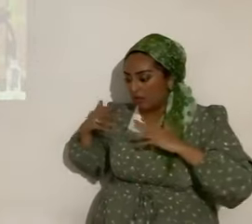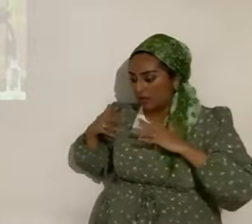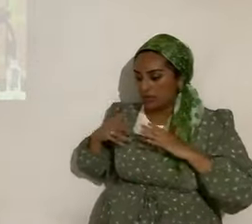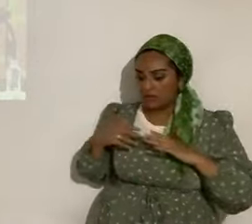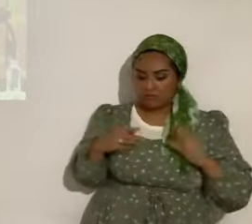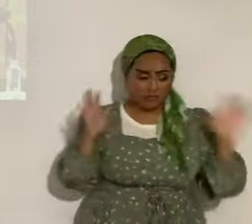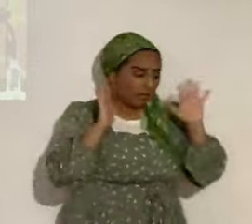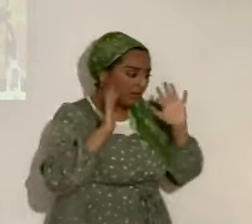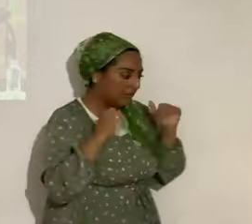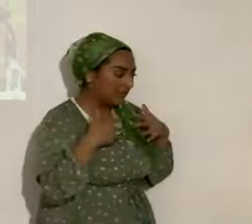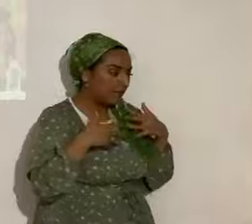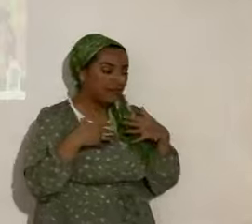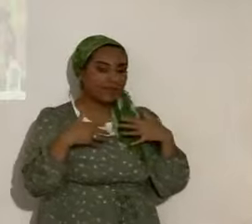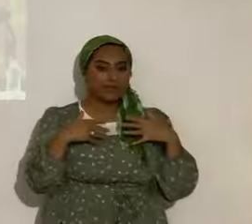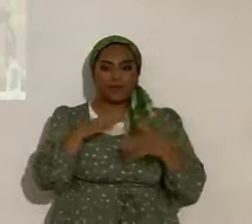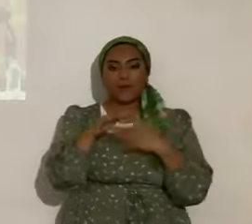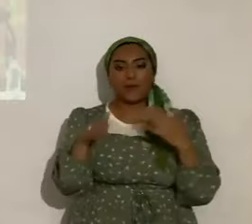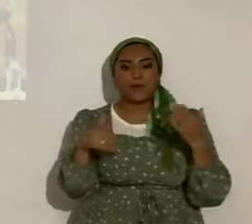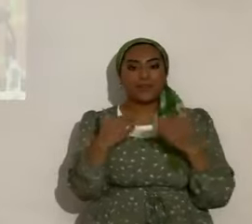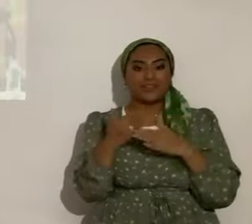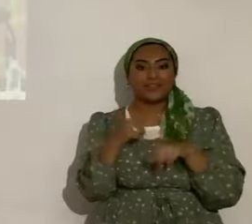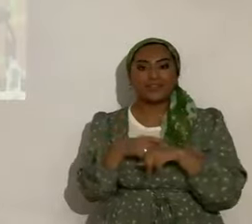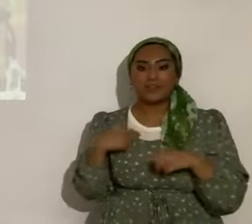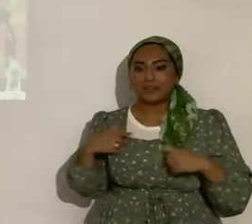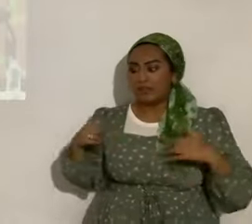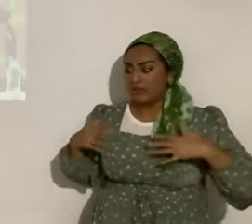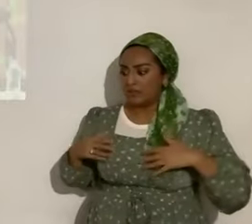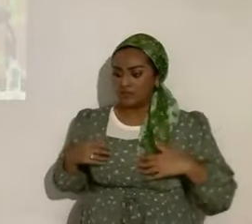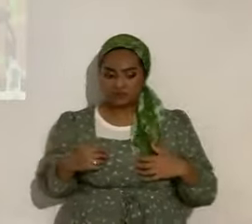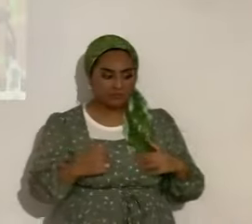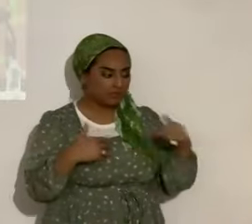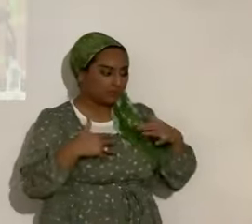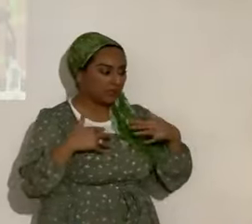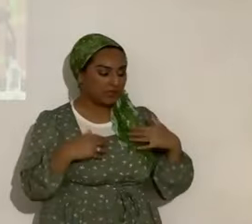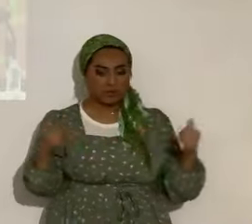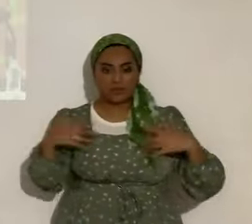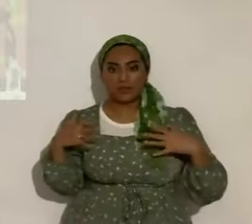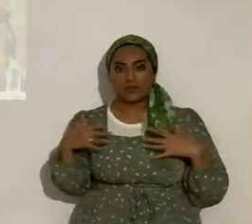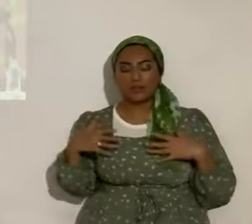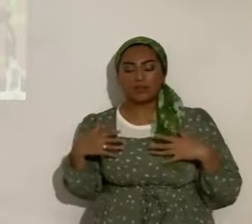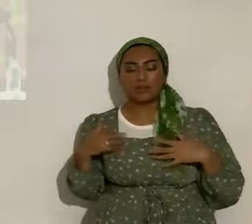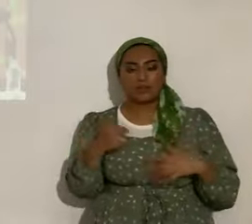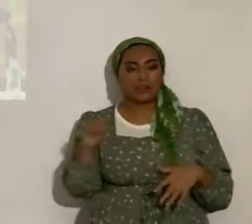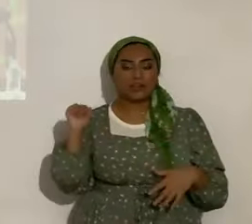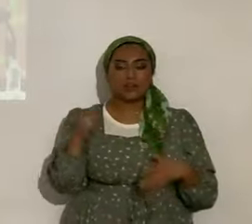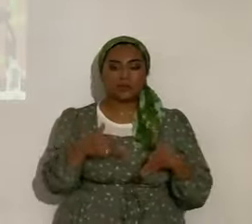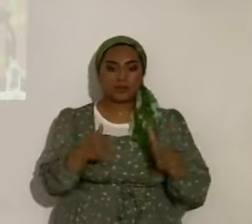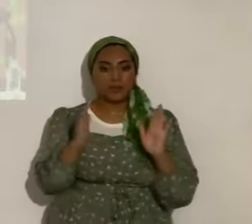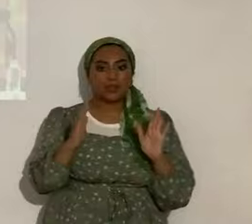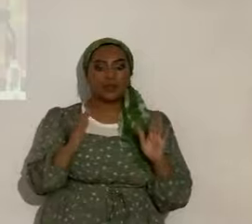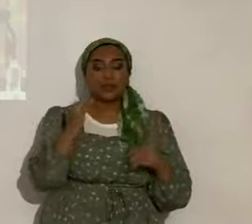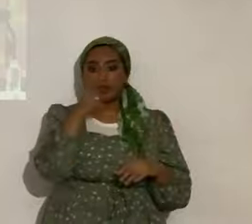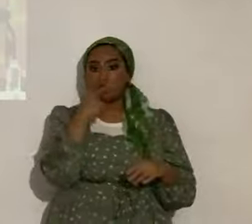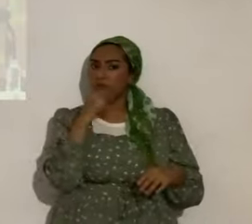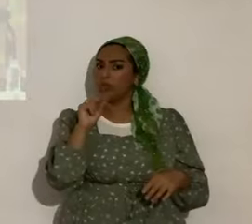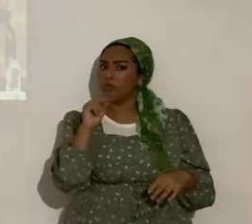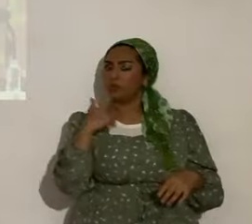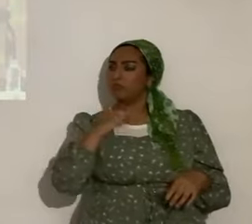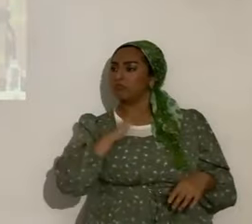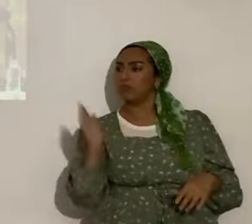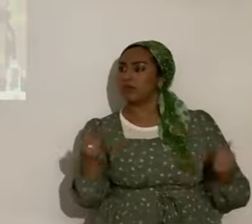hay esto, etc. Todo el tiempo estamos asustados de alguna manera, de alguna manera. Aquel que me diga, no es cierto,